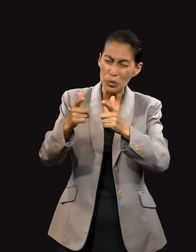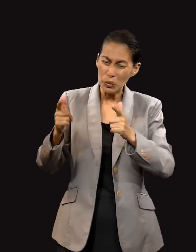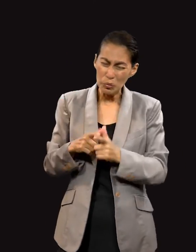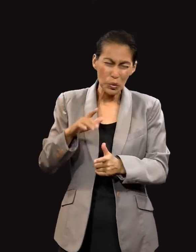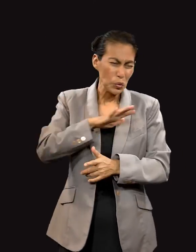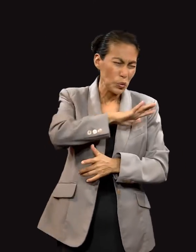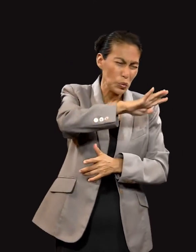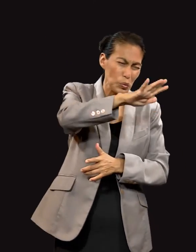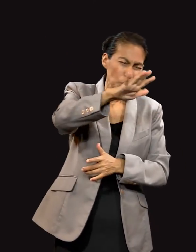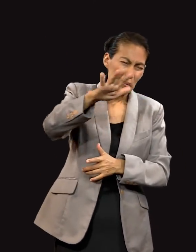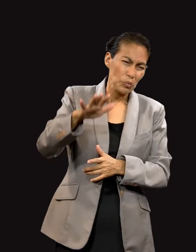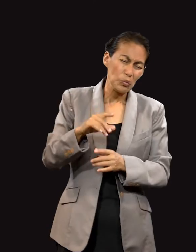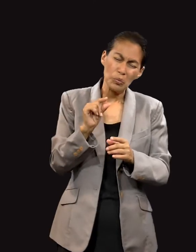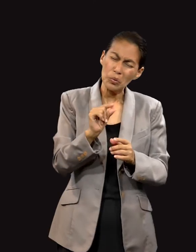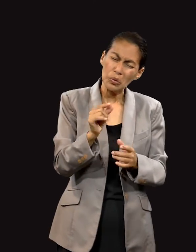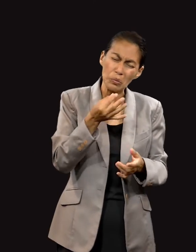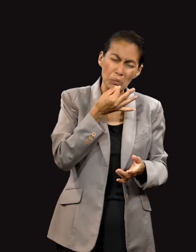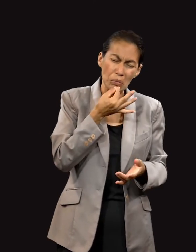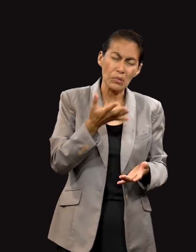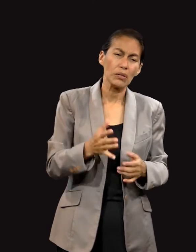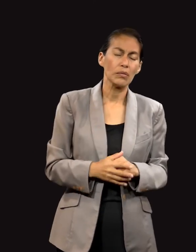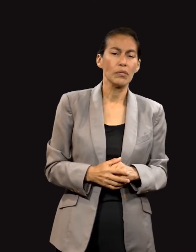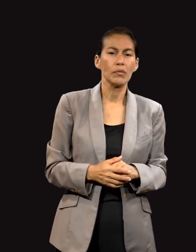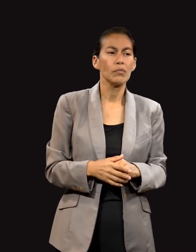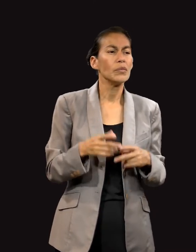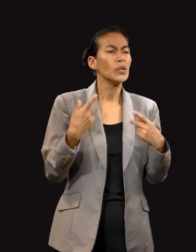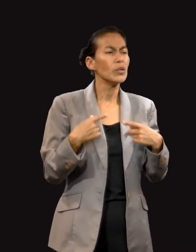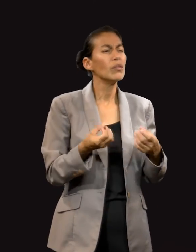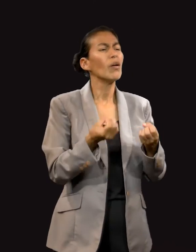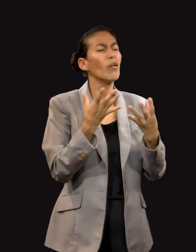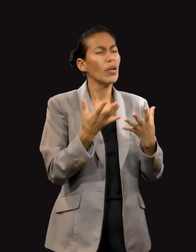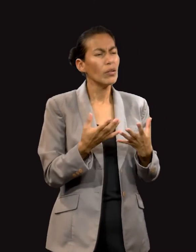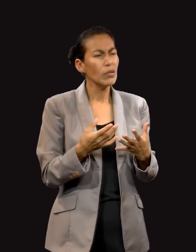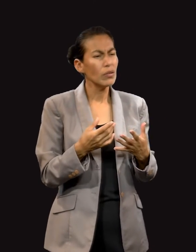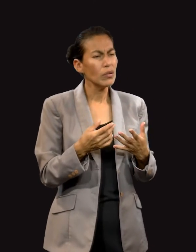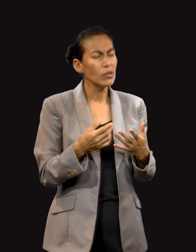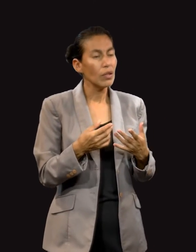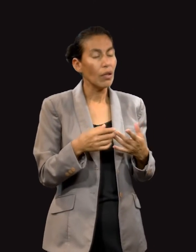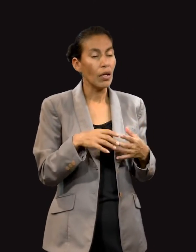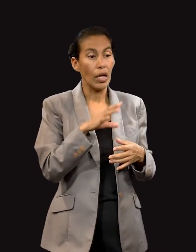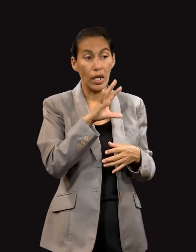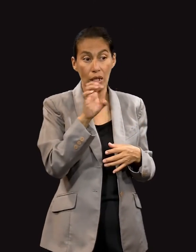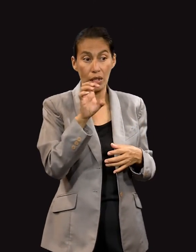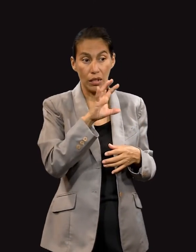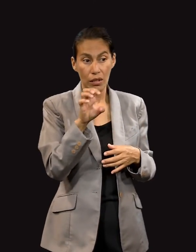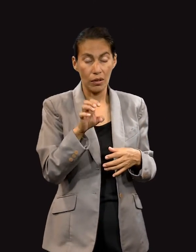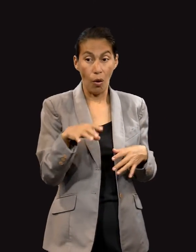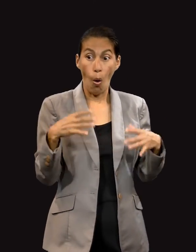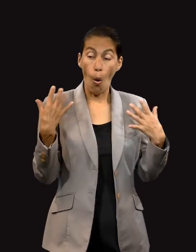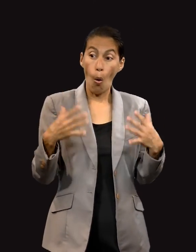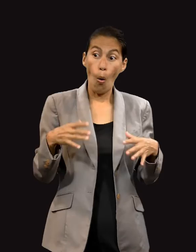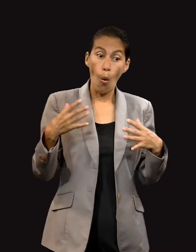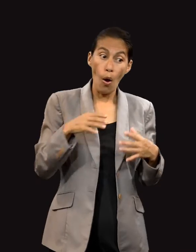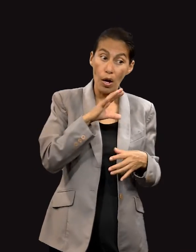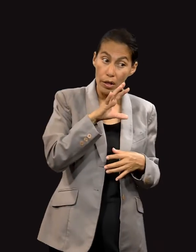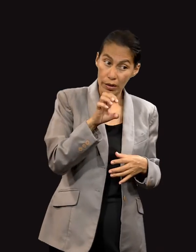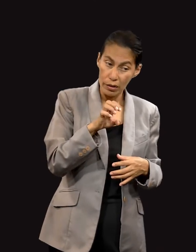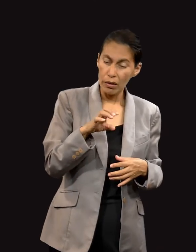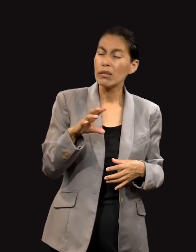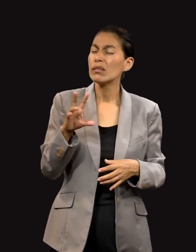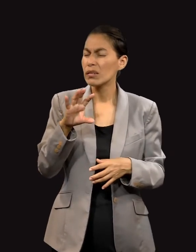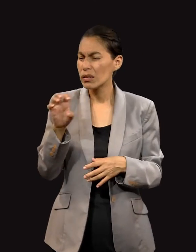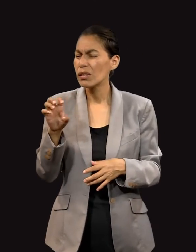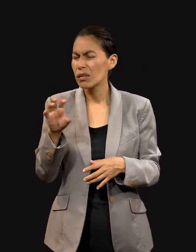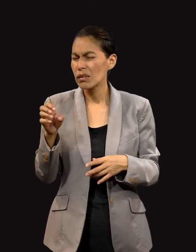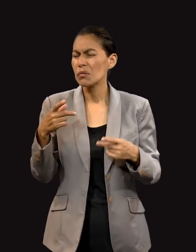grupos de oración, pequeños, pequeños. ¿Cuántos forman ese grupo que usted? Como 500 personas. ¿500 Sí,